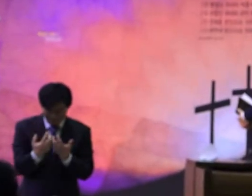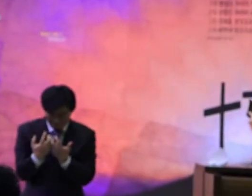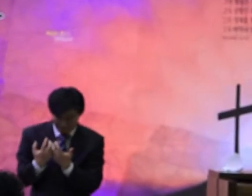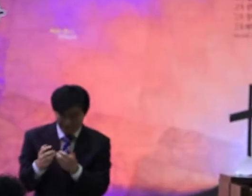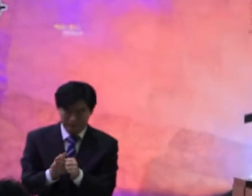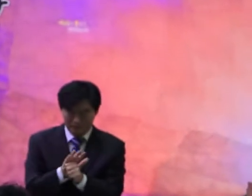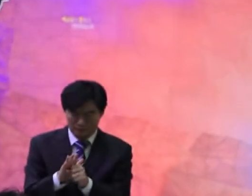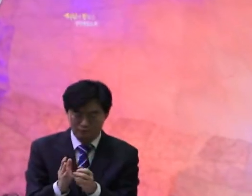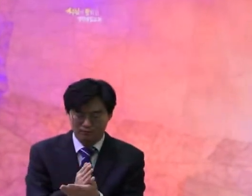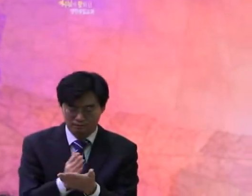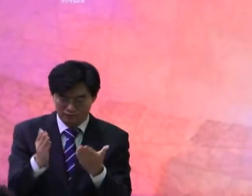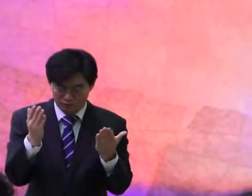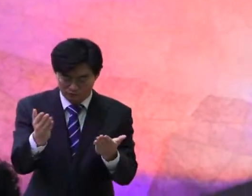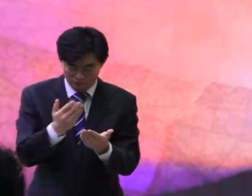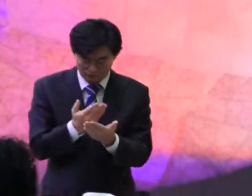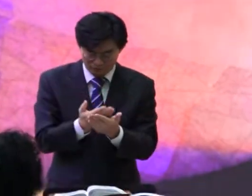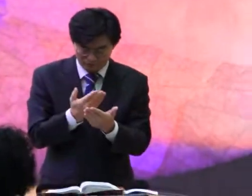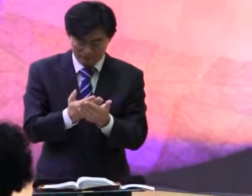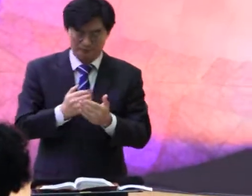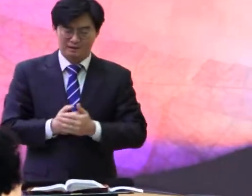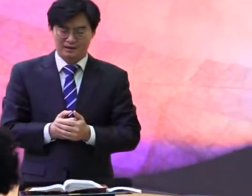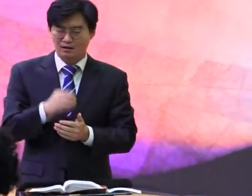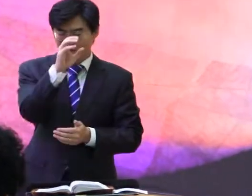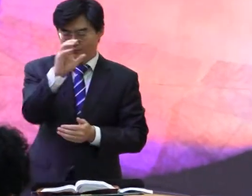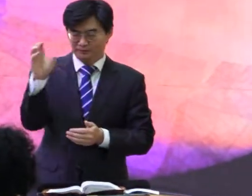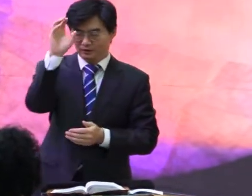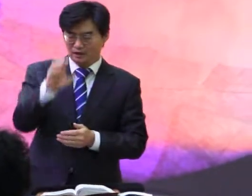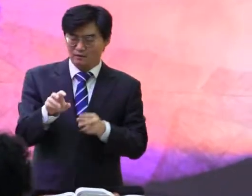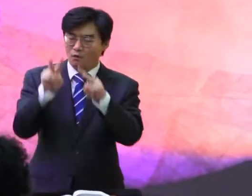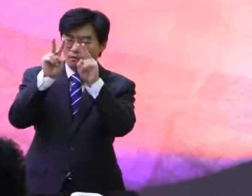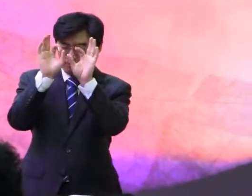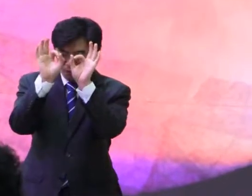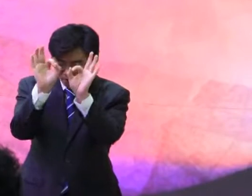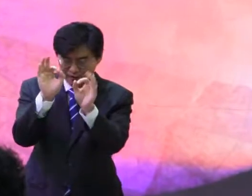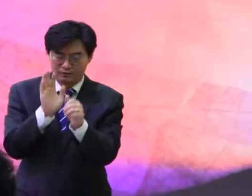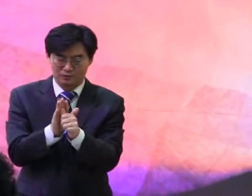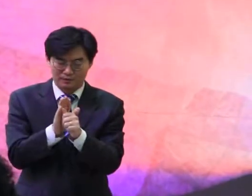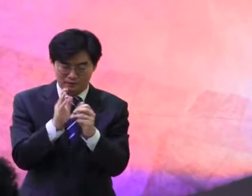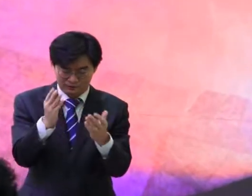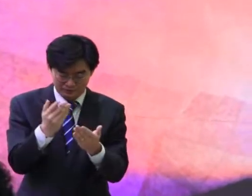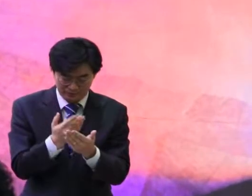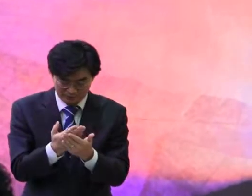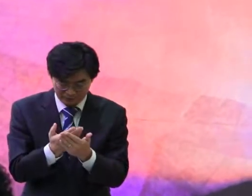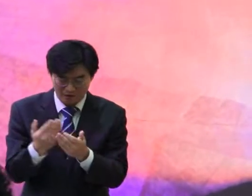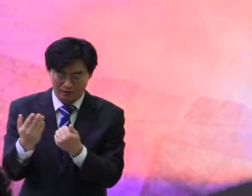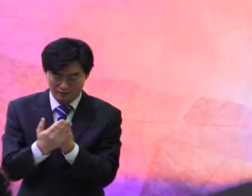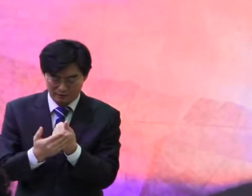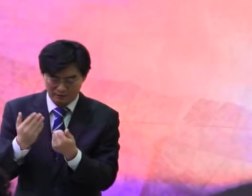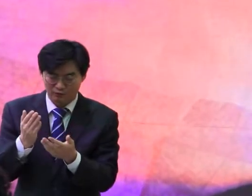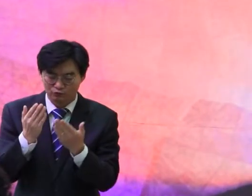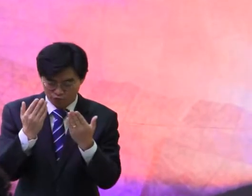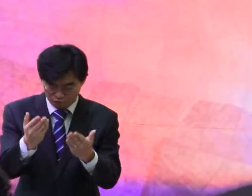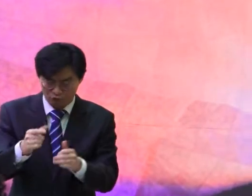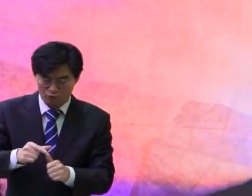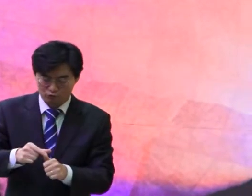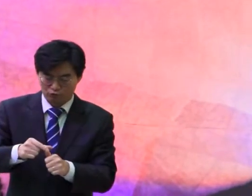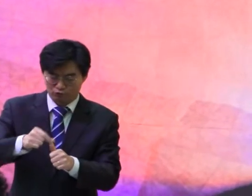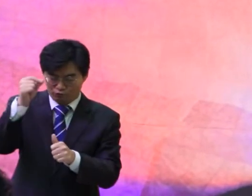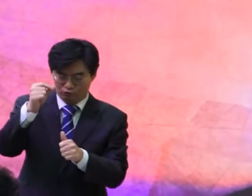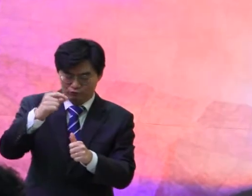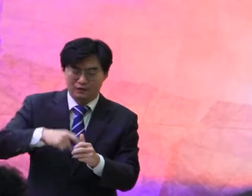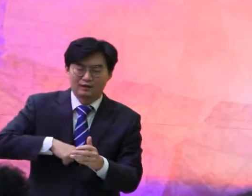영안을 열어주시고 돌보다 언덕의 십자가를 바라보게 하시며 사죄의 은총과 구원의 감격이 충만케